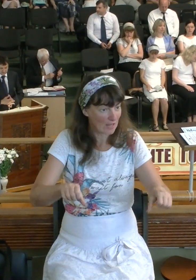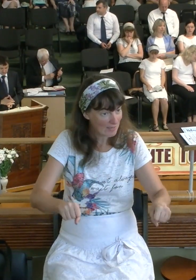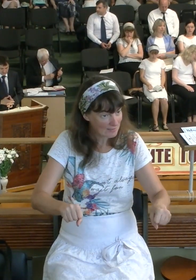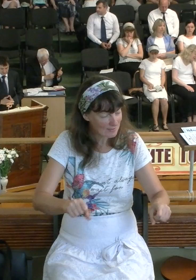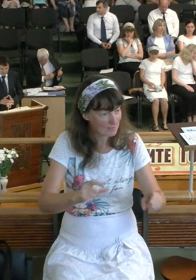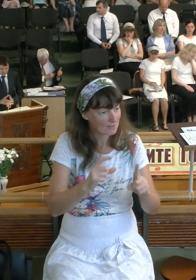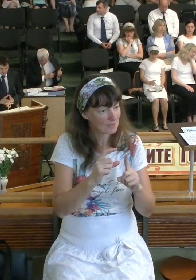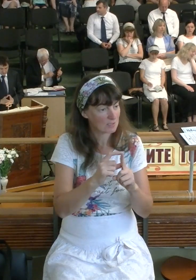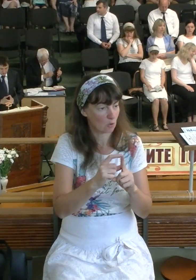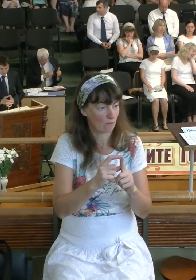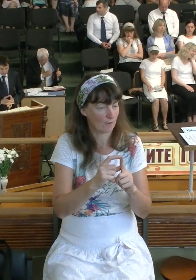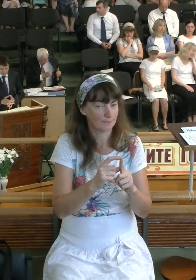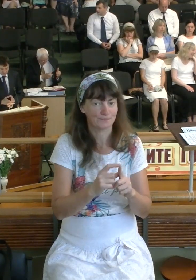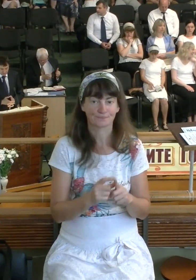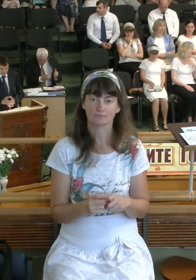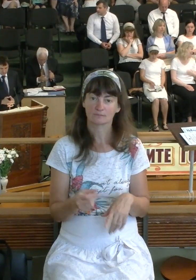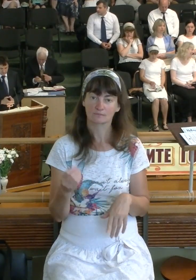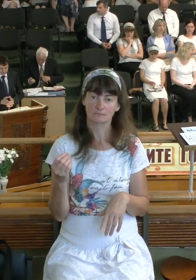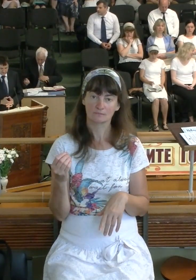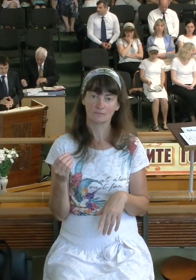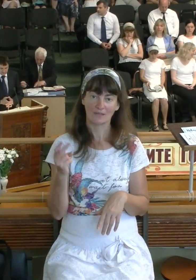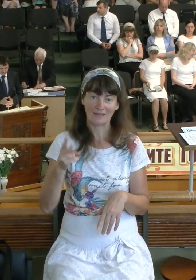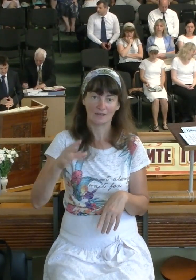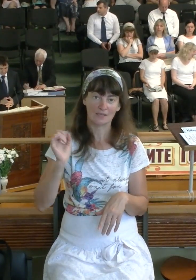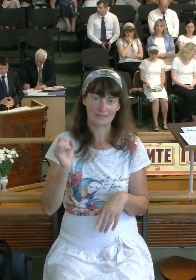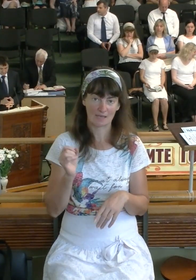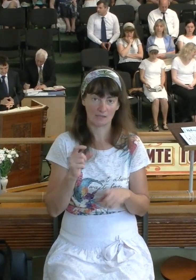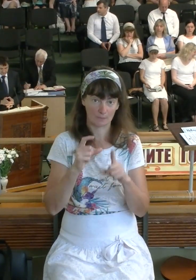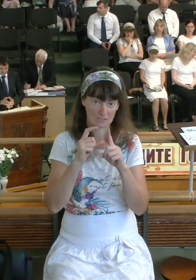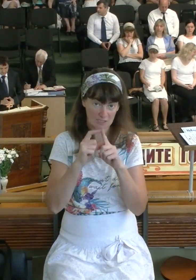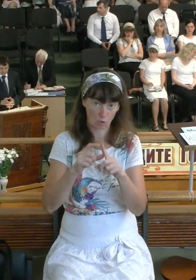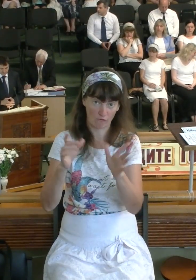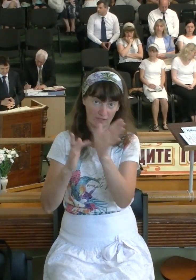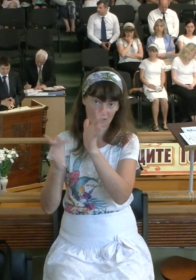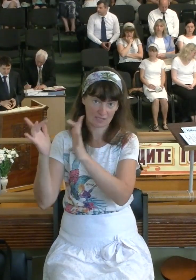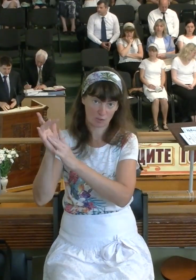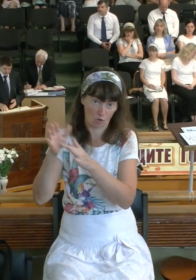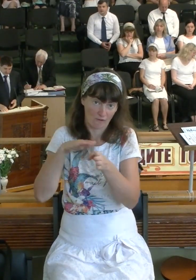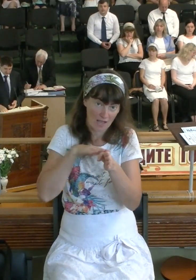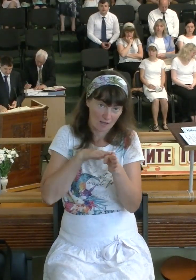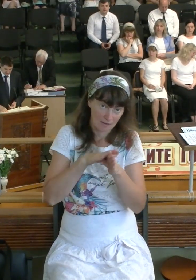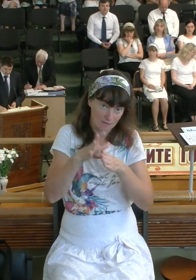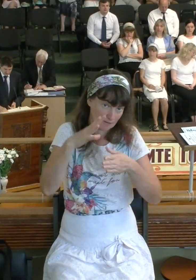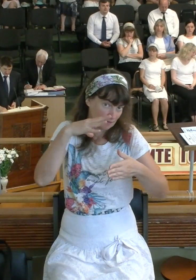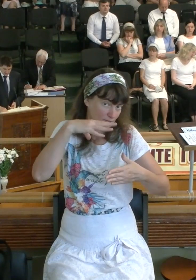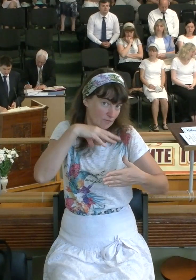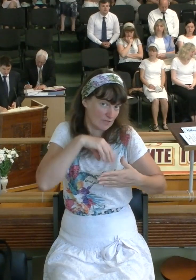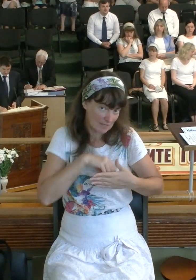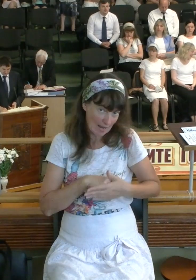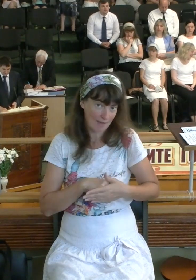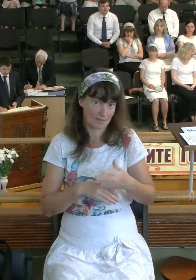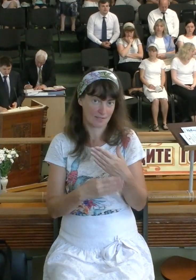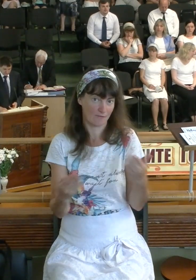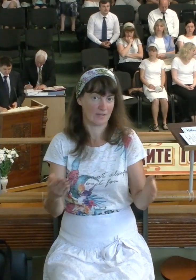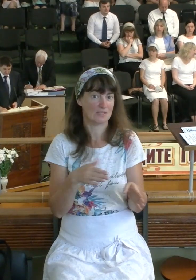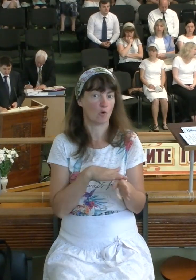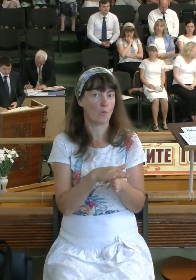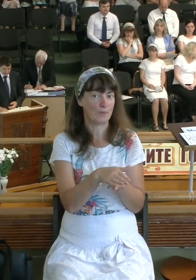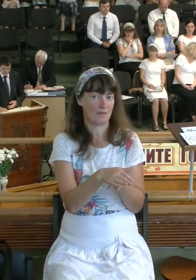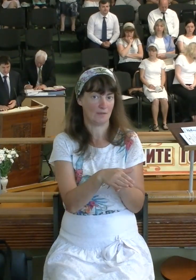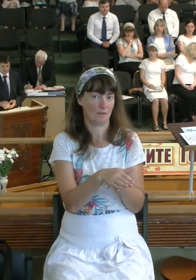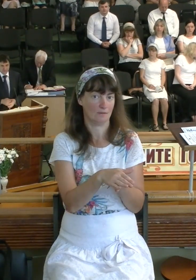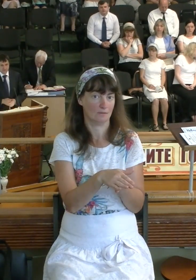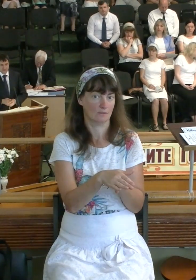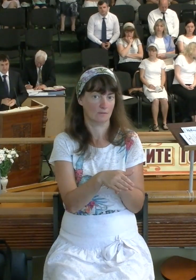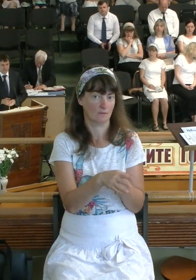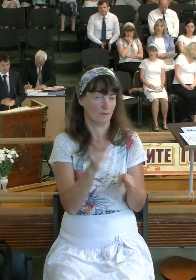последний прочитать. И Слово Христово да вселяется в вас обильно. Знаете, когда Слово Христово